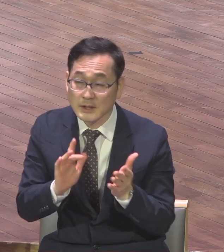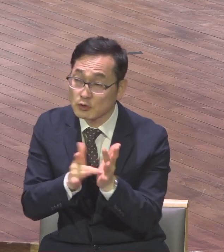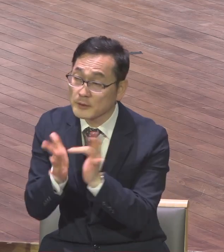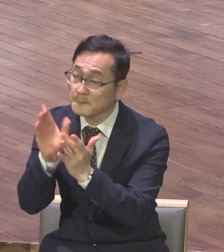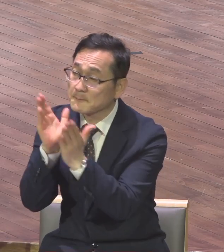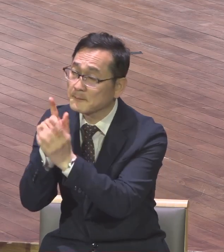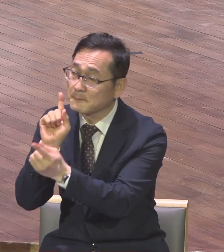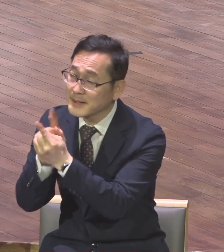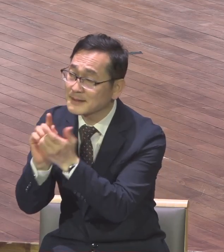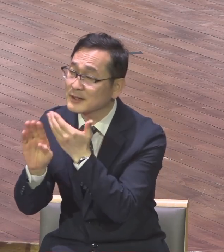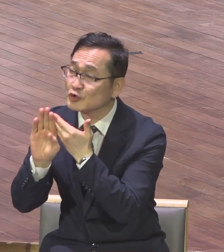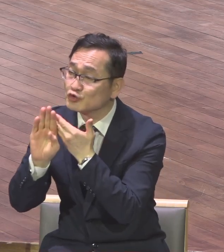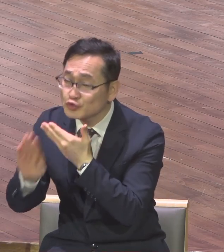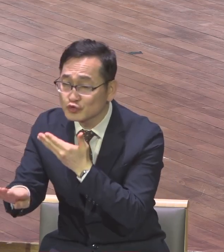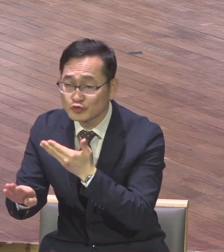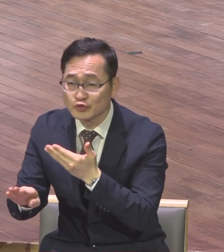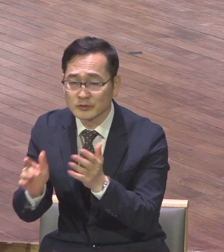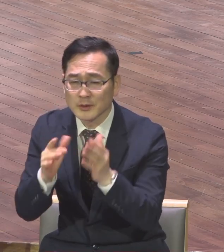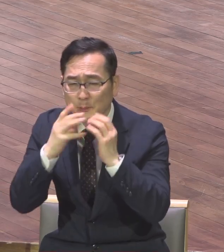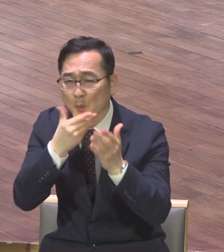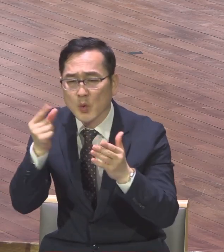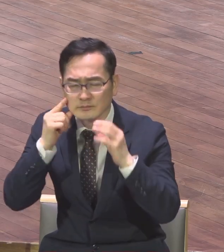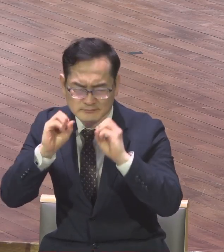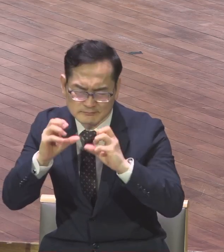고난을 이겨낼 수 있는 힘이 어디서 나왔습니까?